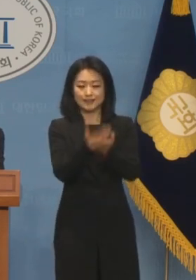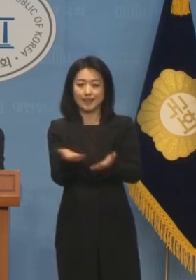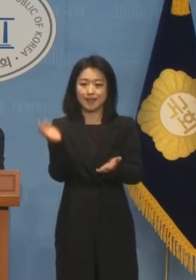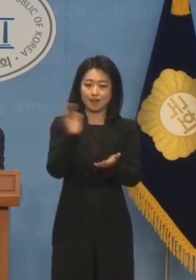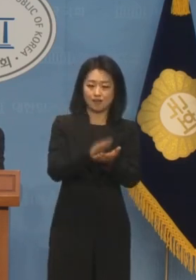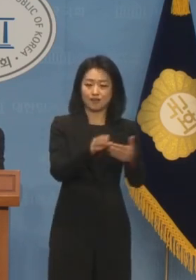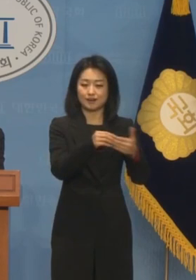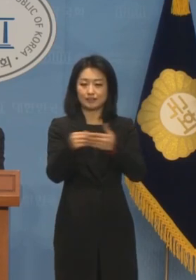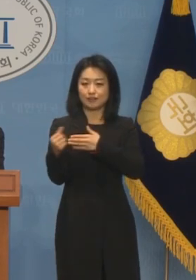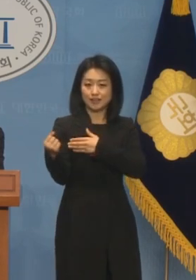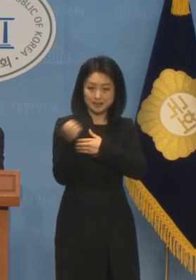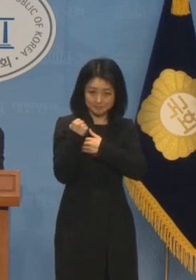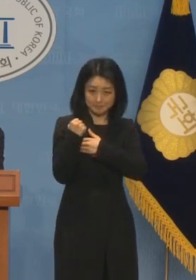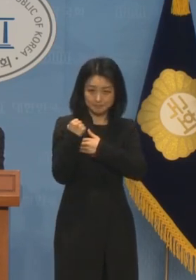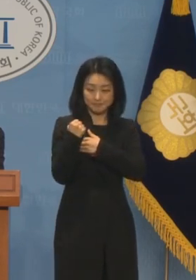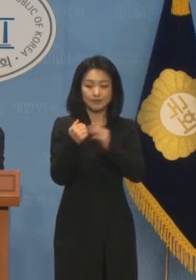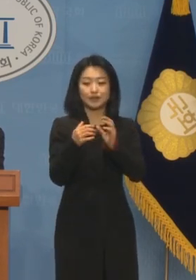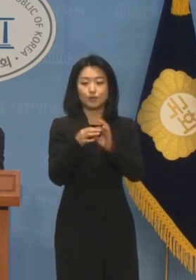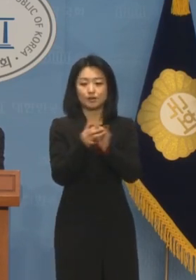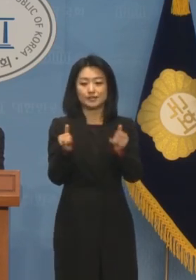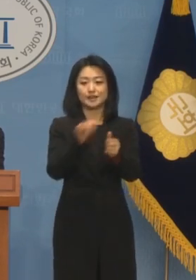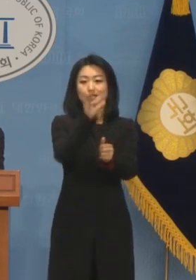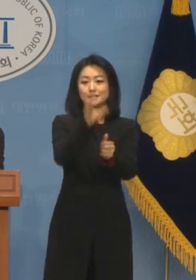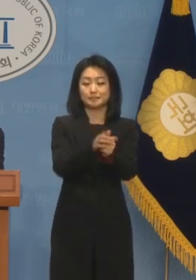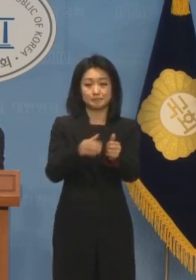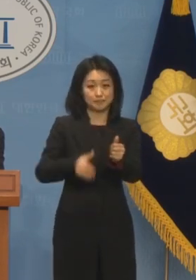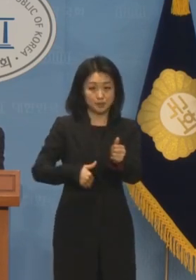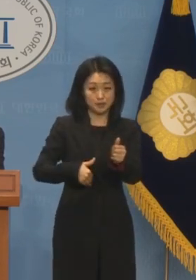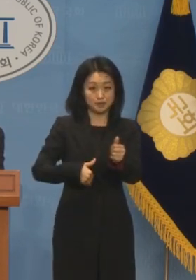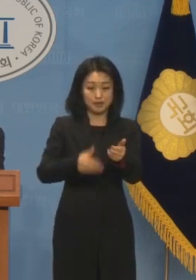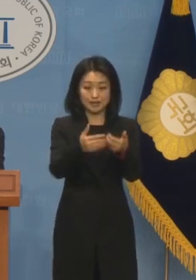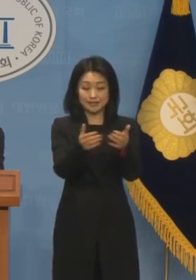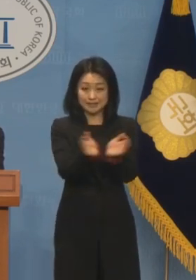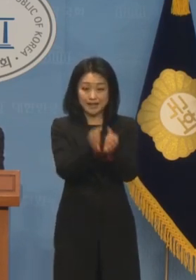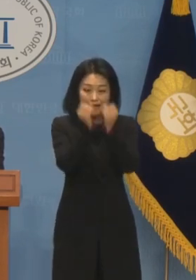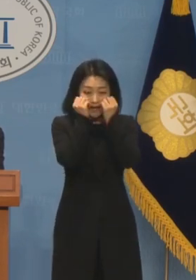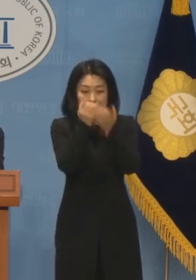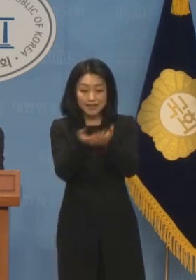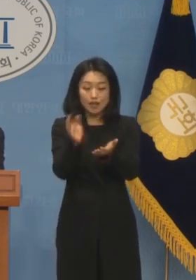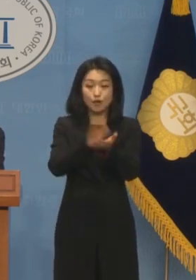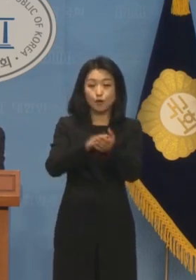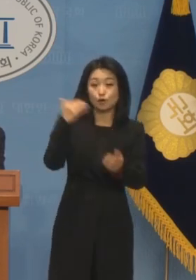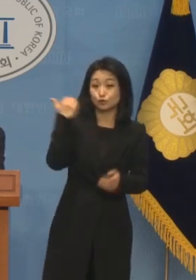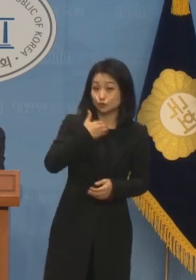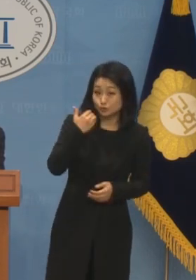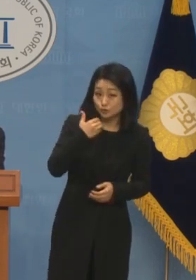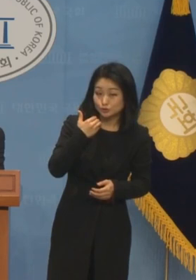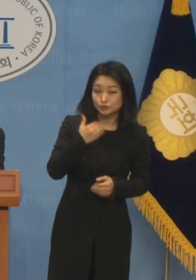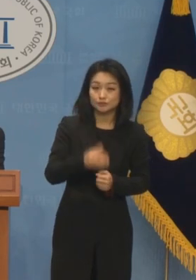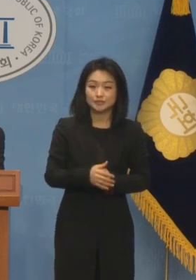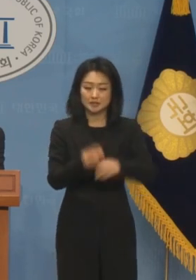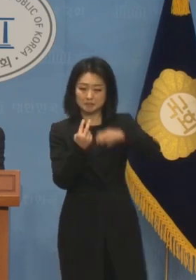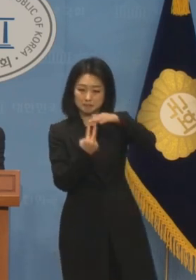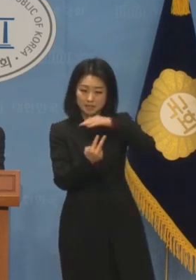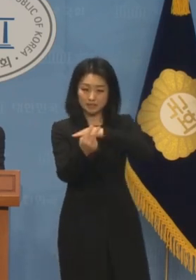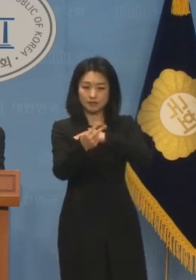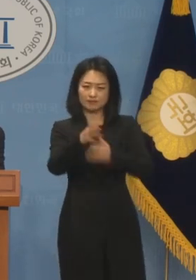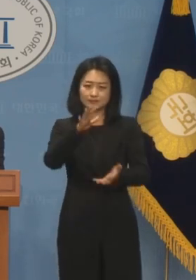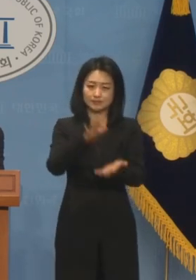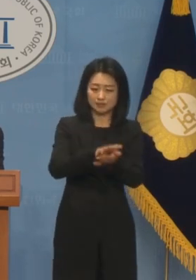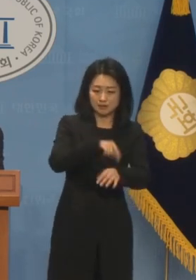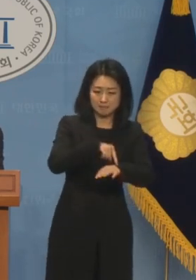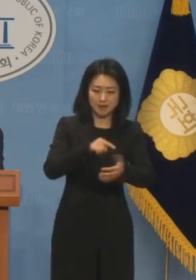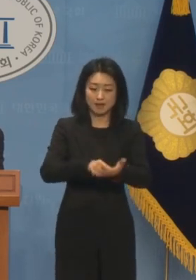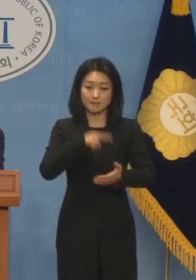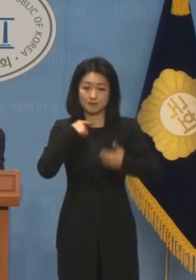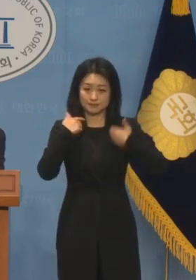필요합니다. 당을 새롭게 만들 개척의 리더십은 비전과 열정,